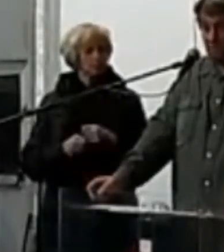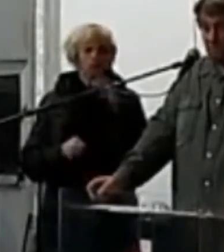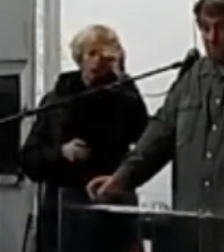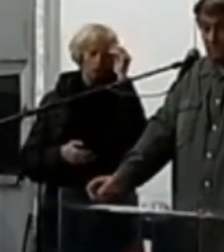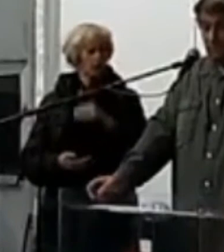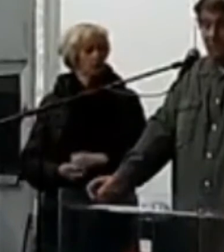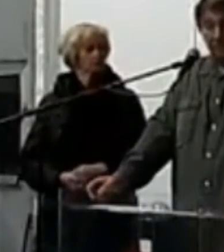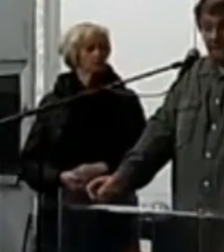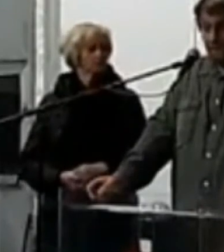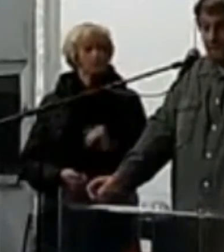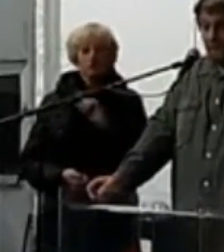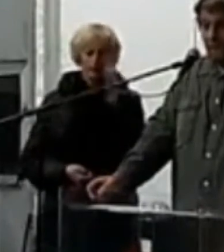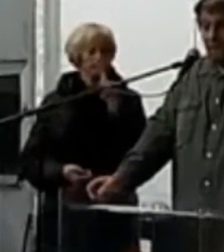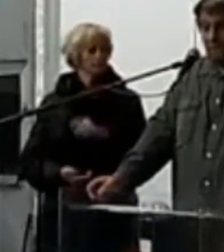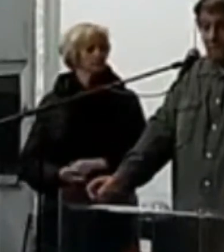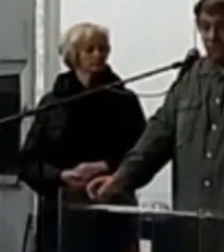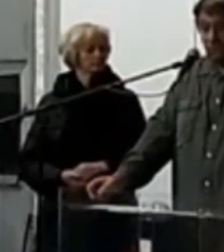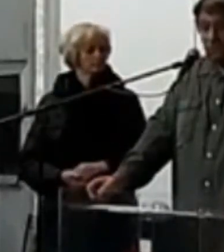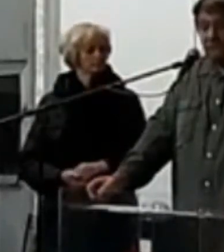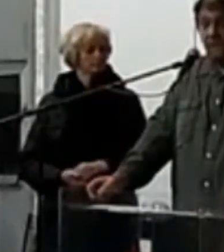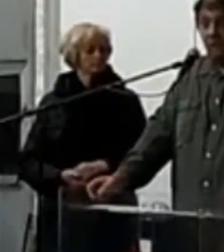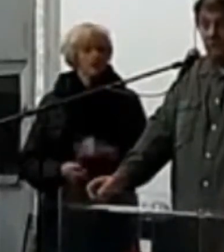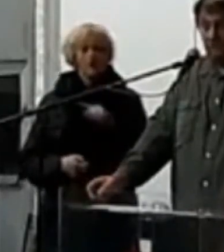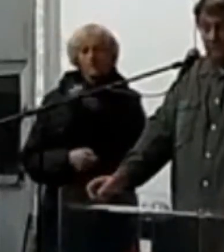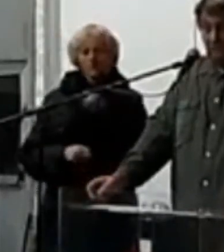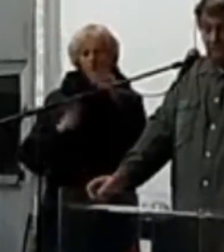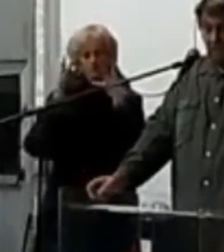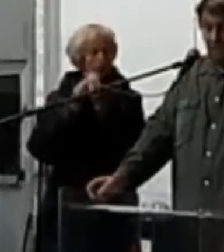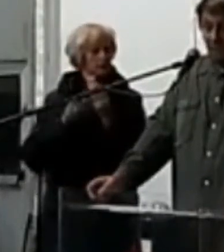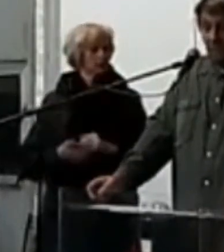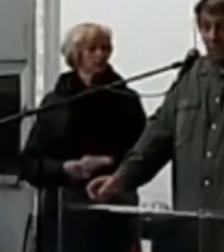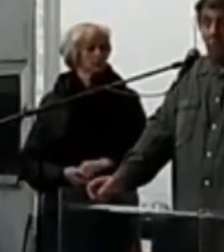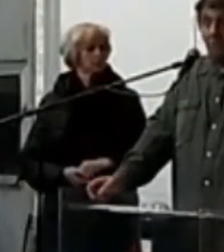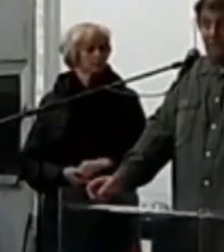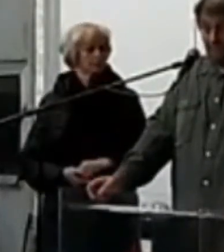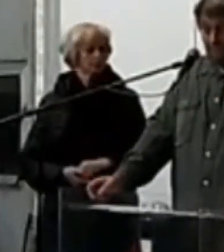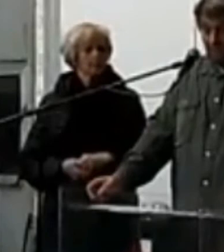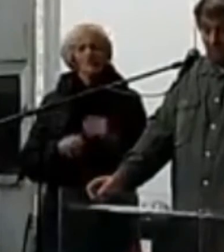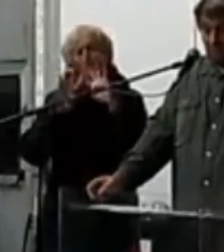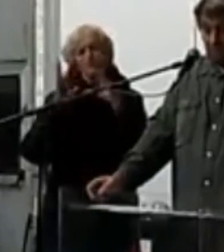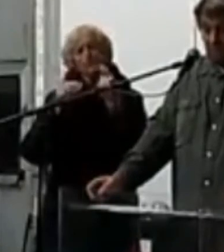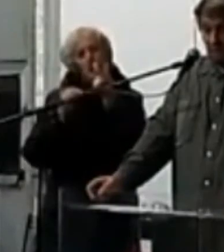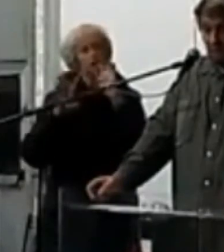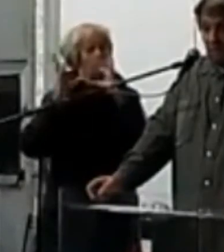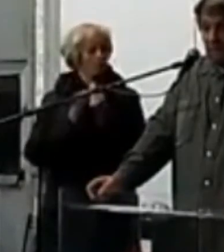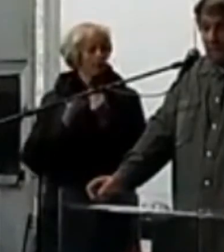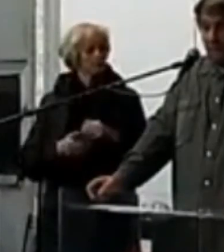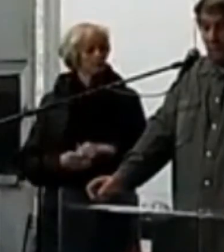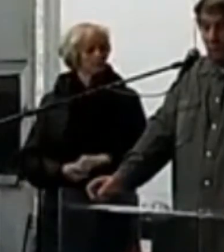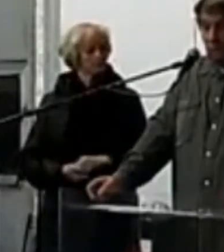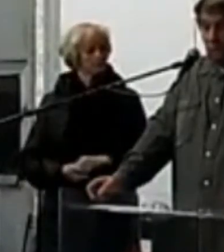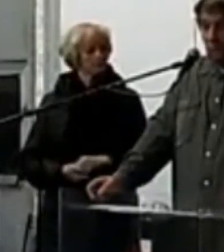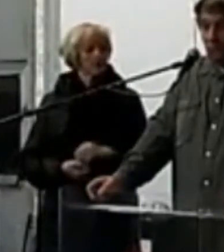nauka. Ne, mi smo sve to zajedno. Vrlo kompleksna djelatnost koja